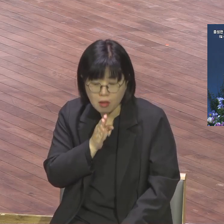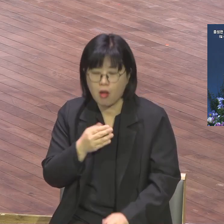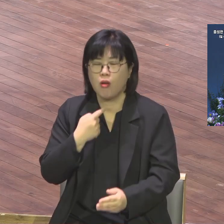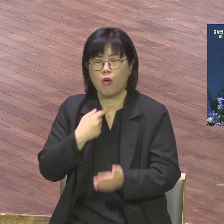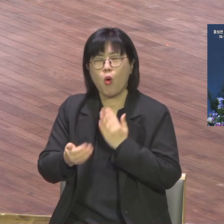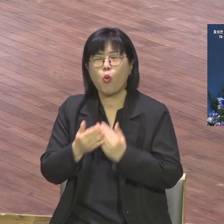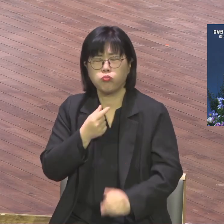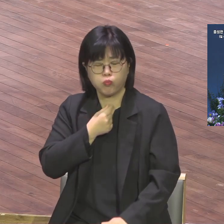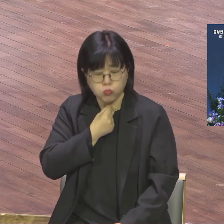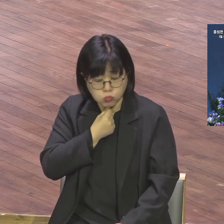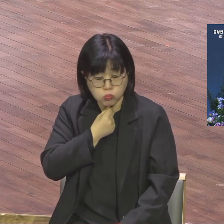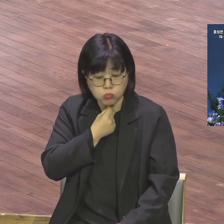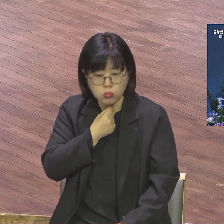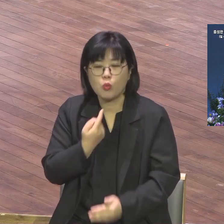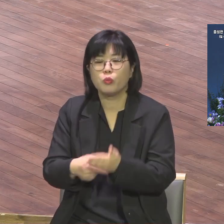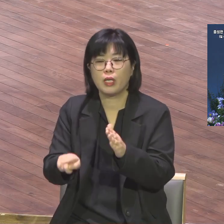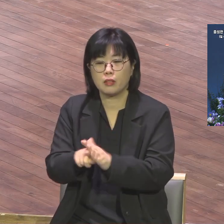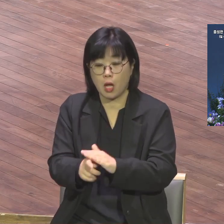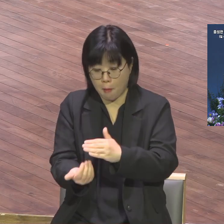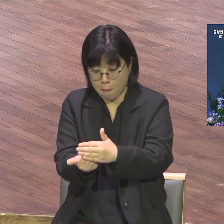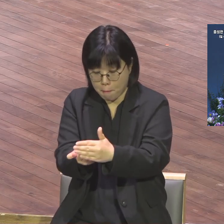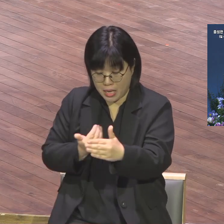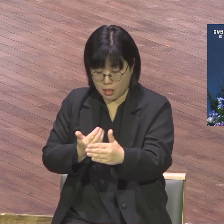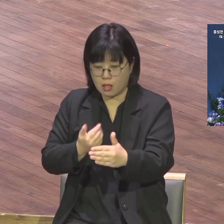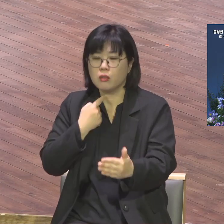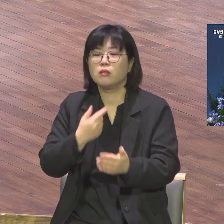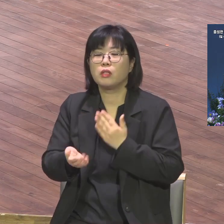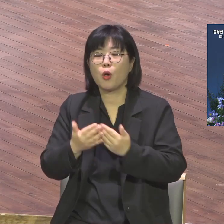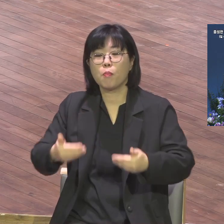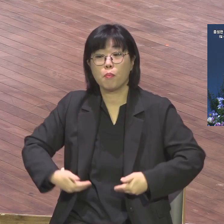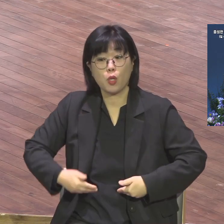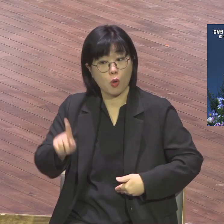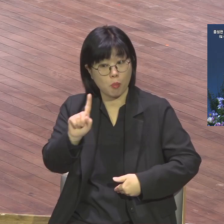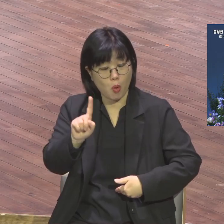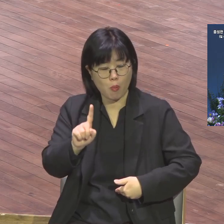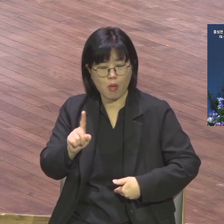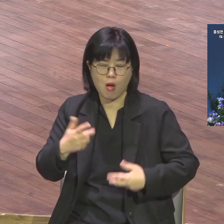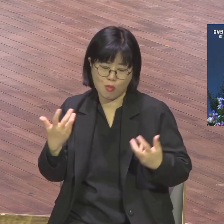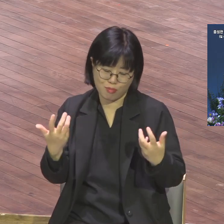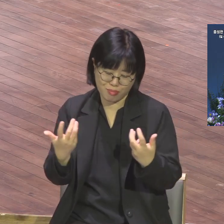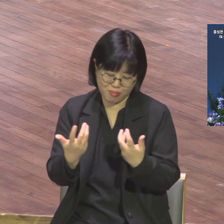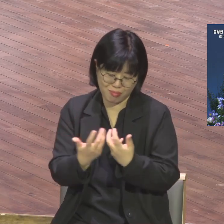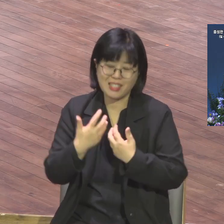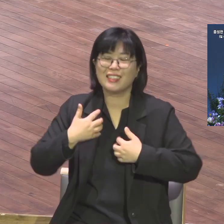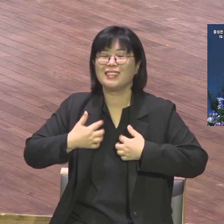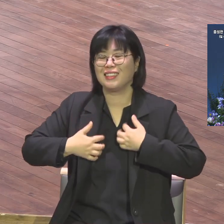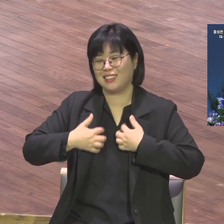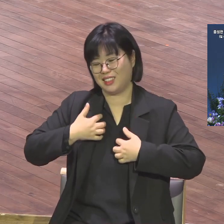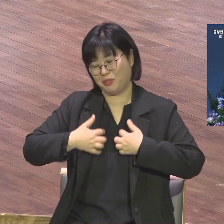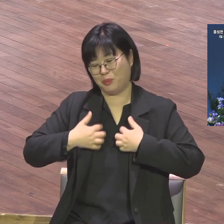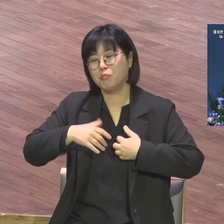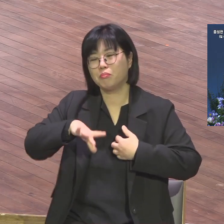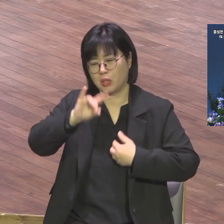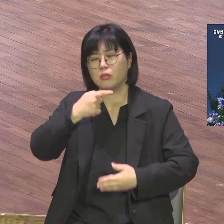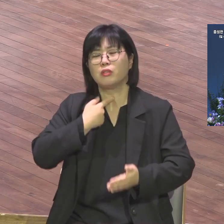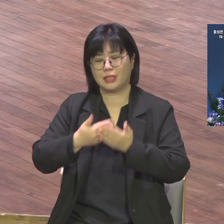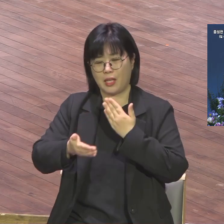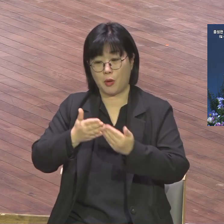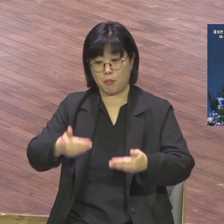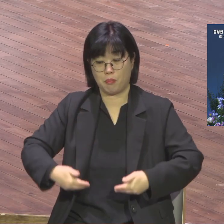풍성한 기쁨의 삶. 풍성한 기쁨의 삶. 이유 없어 살아야 돼. 복음 있다 하면